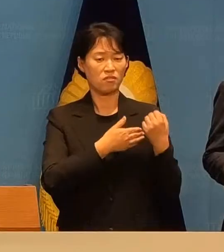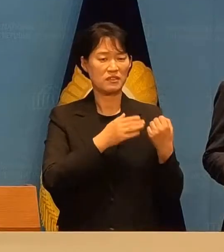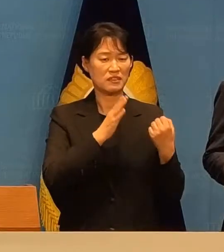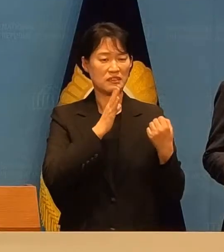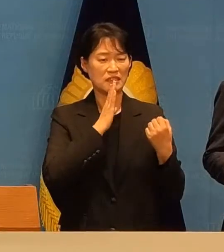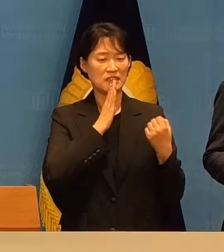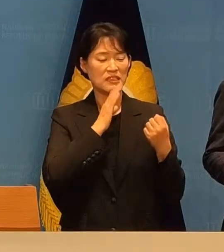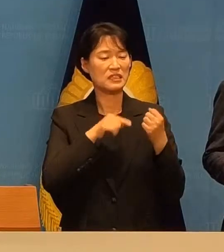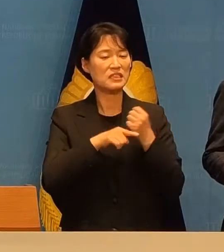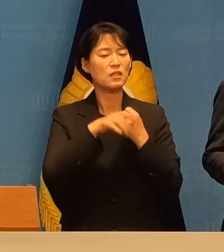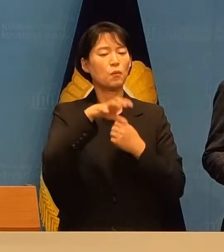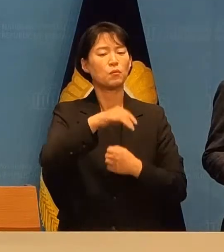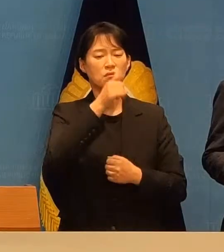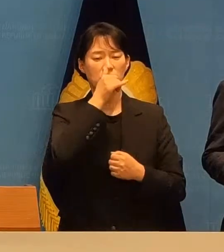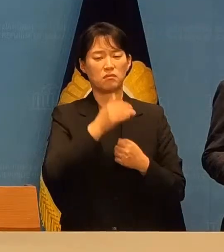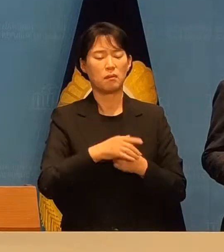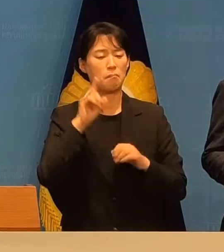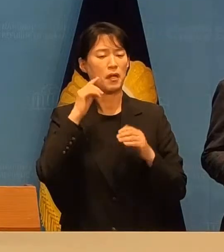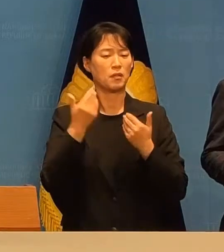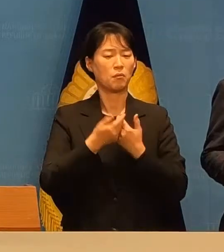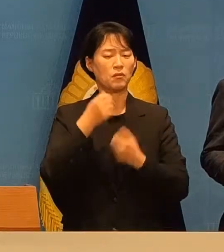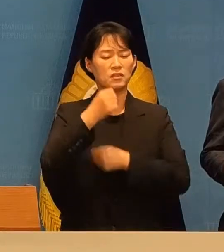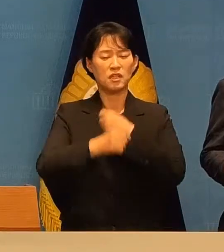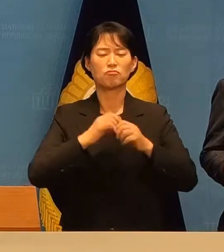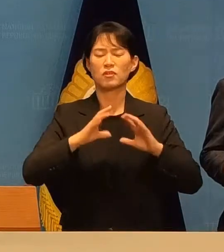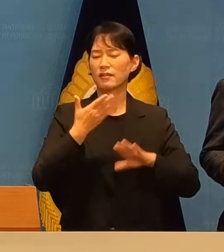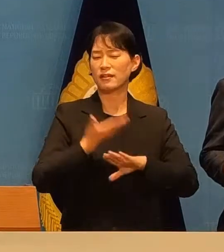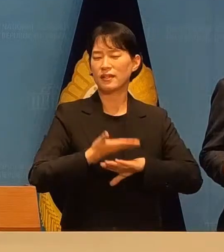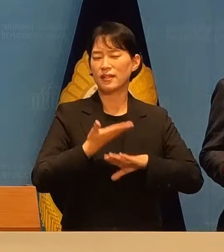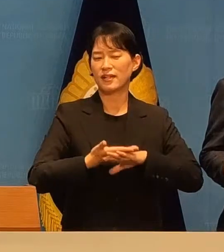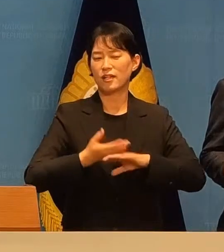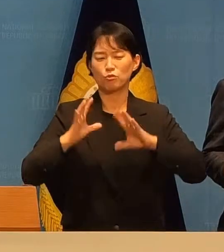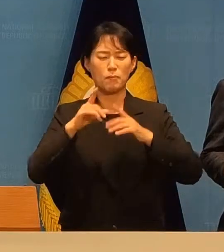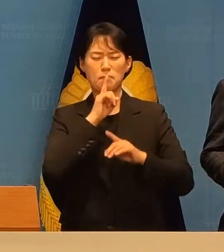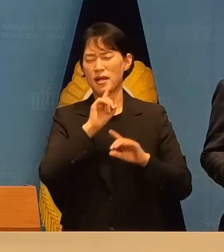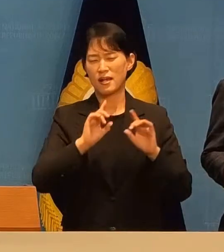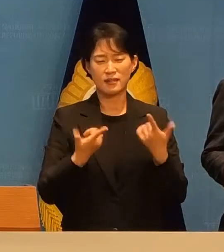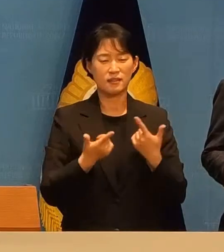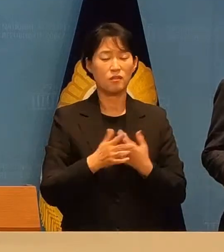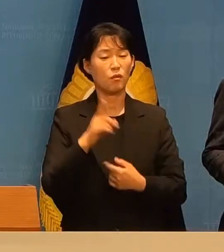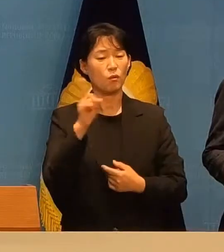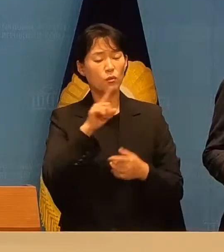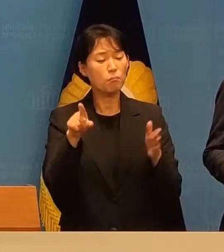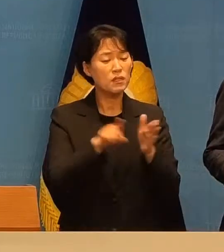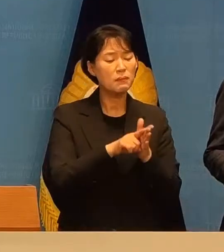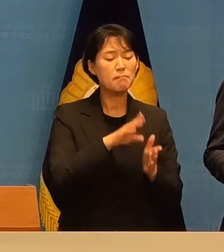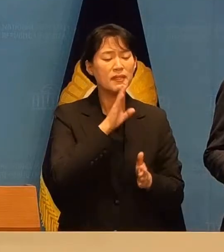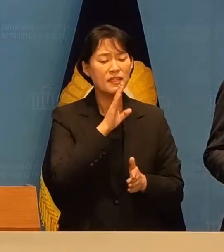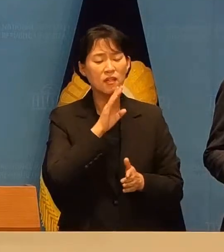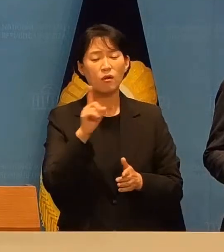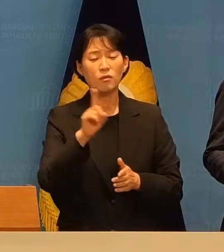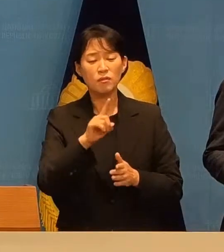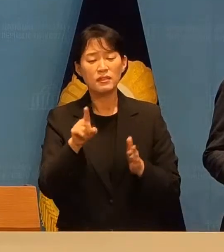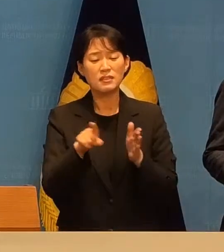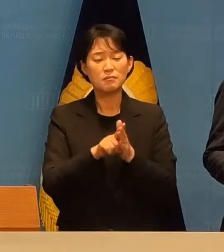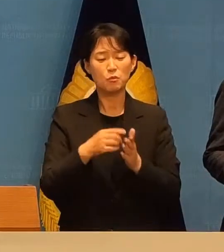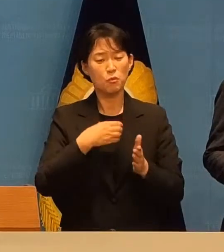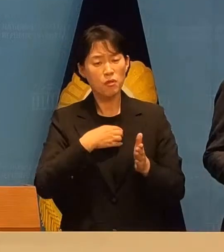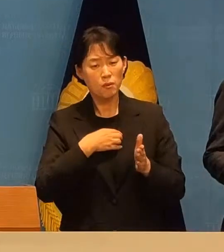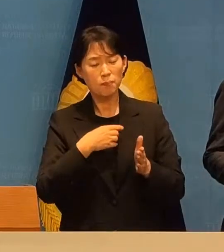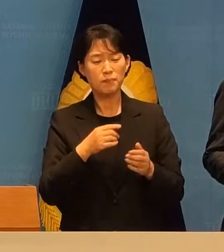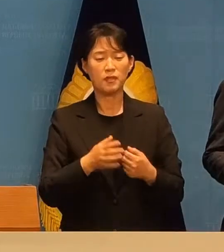자리에 있습니다. 반대로 자유국가는 다릅니다. 국가는 말하지 않습니다. 어떤 믿음이 옳다, 어떤 신념이